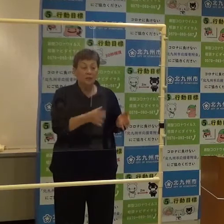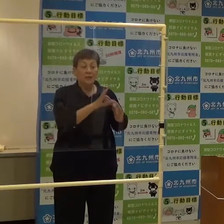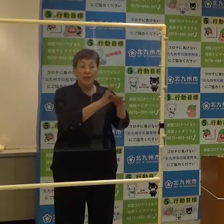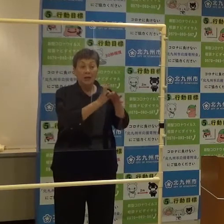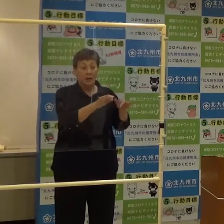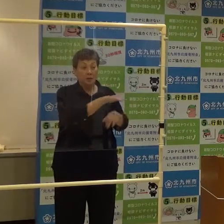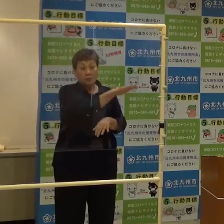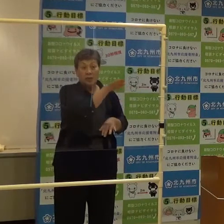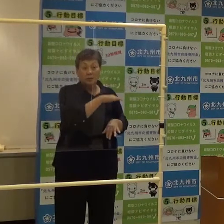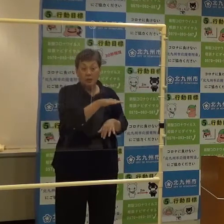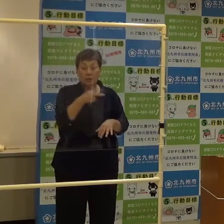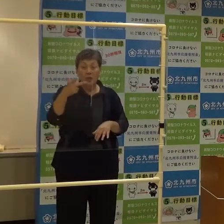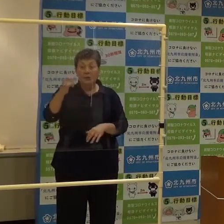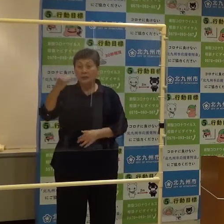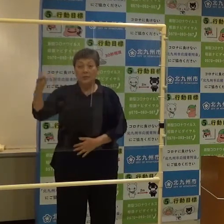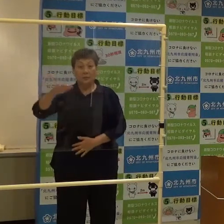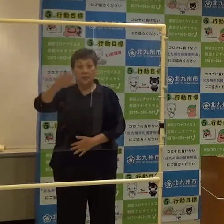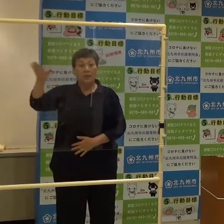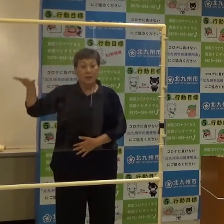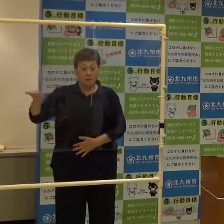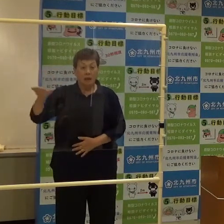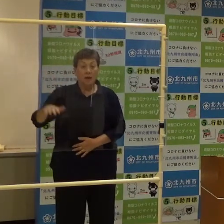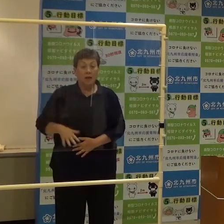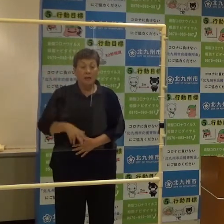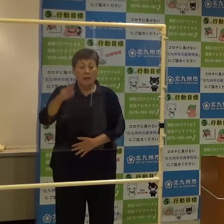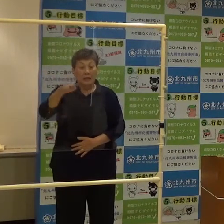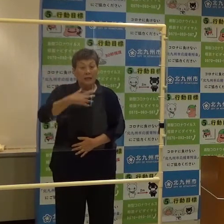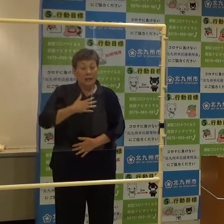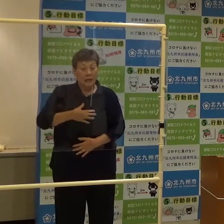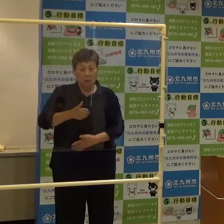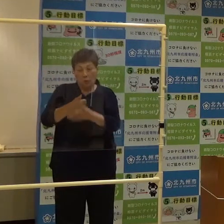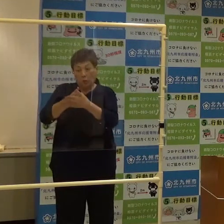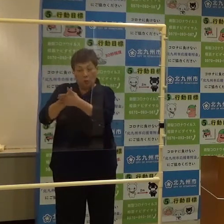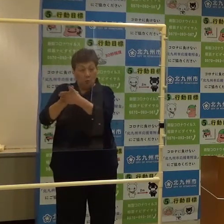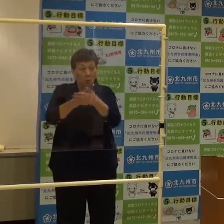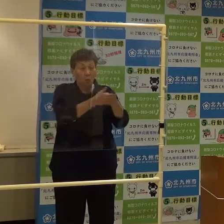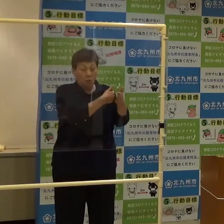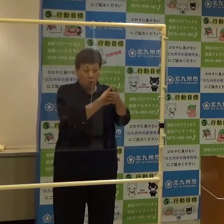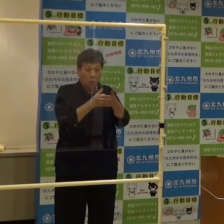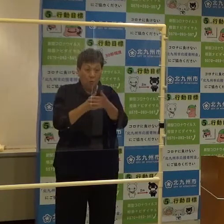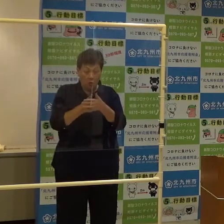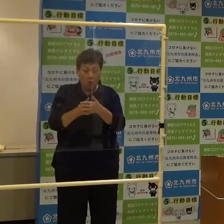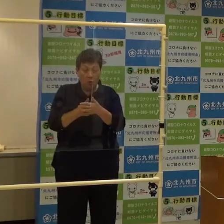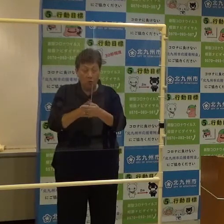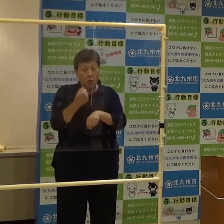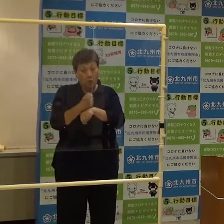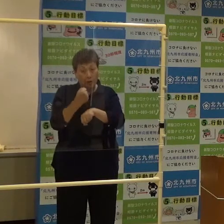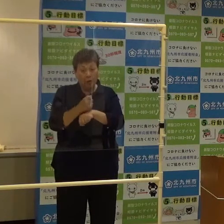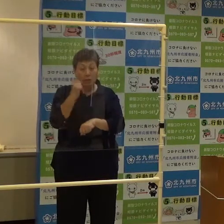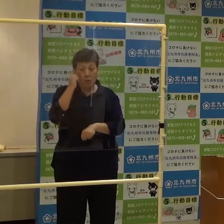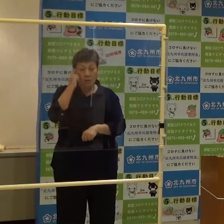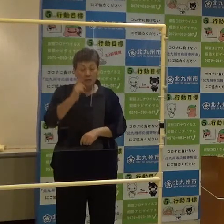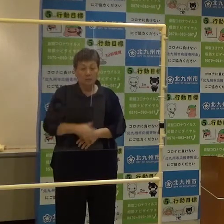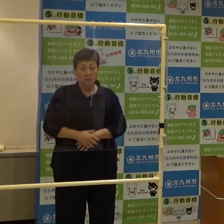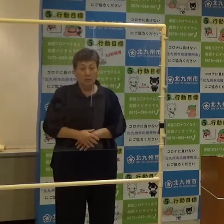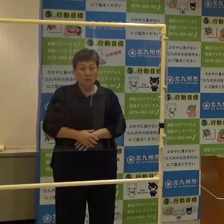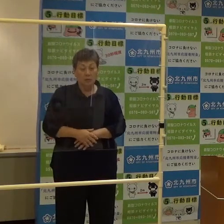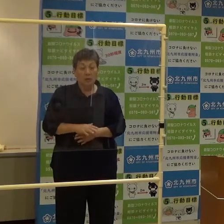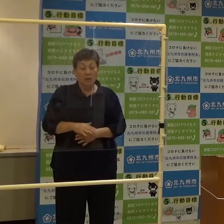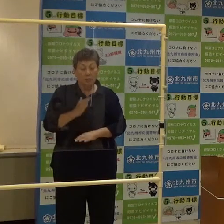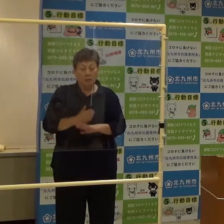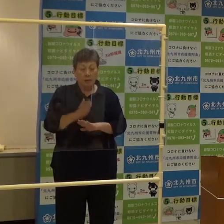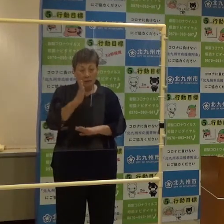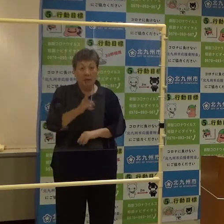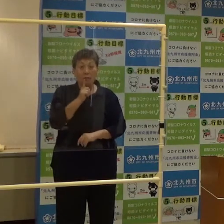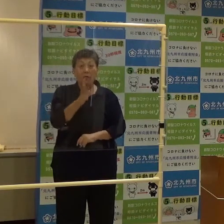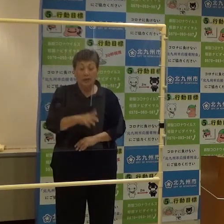め、市民の皆様方のご理解とご協力の賜物でありまして、深く感謝を申し上げた